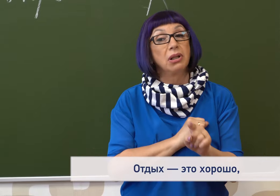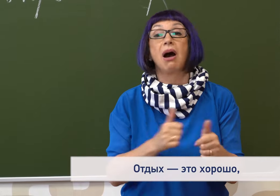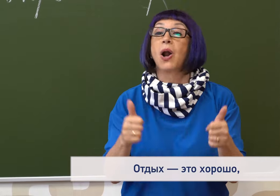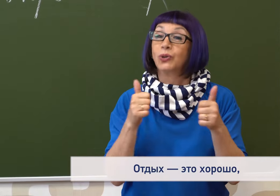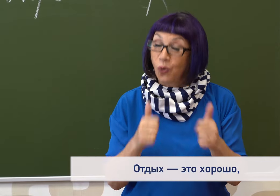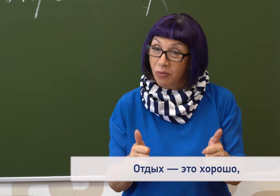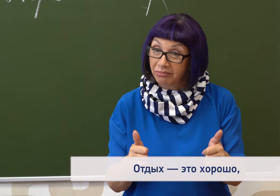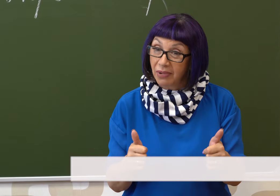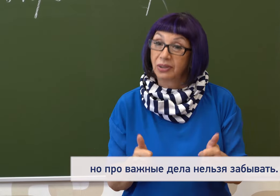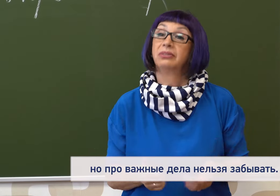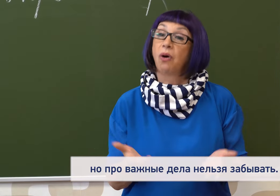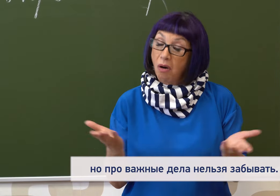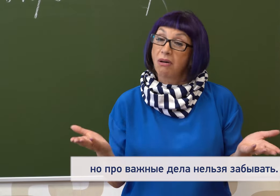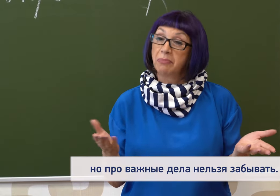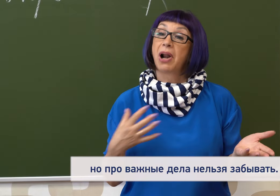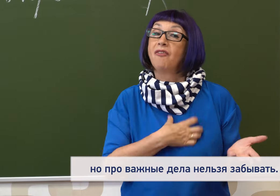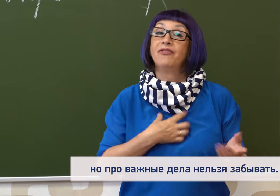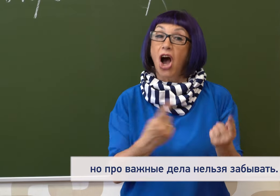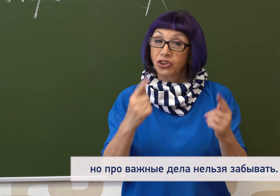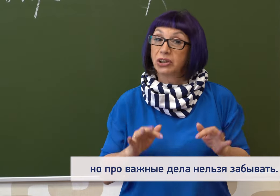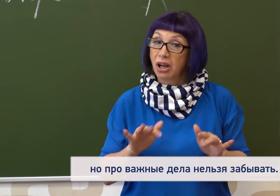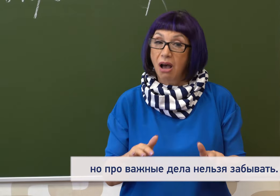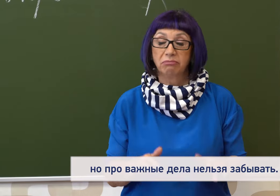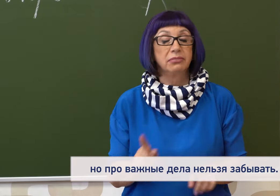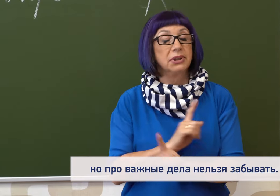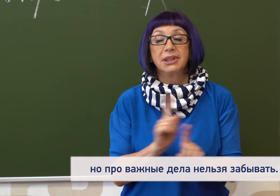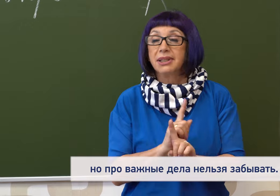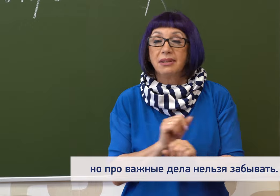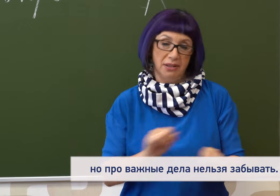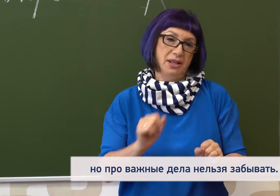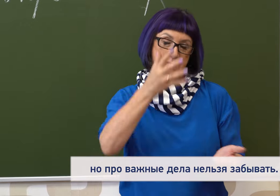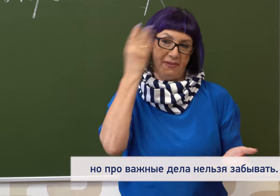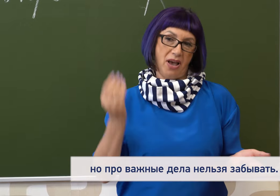это хорошо. Но про важные дела нельзя забывать.